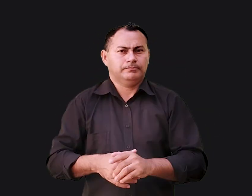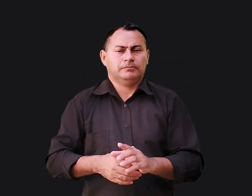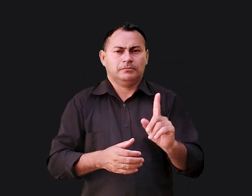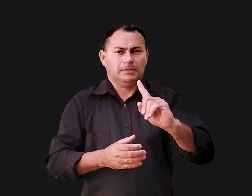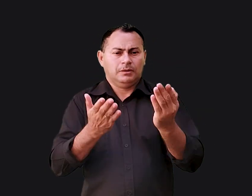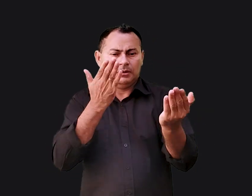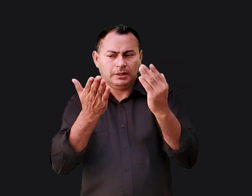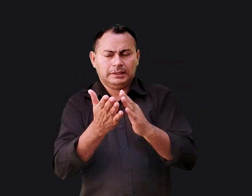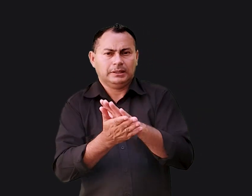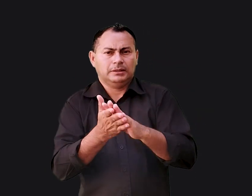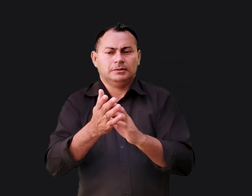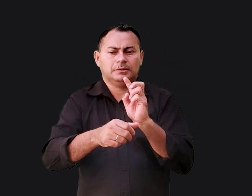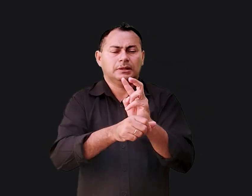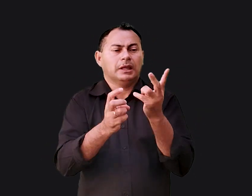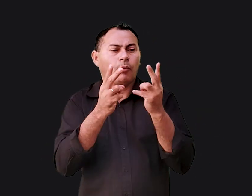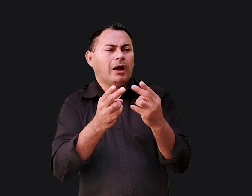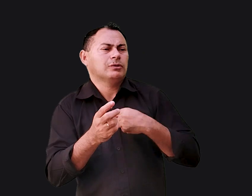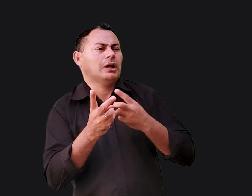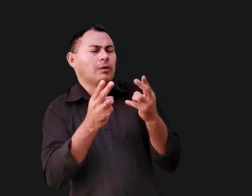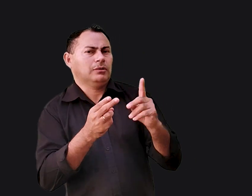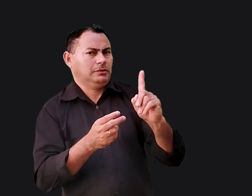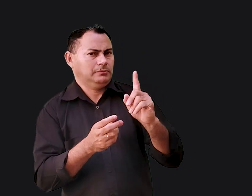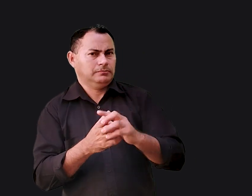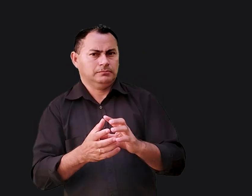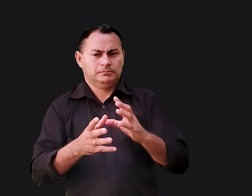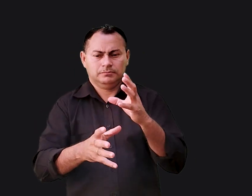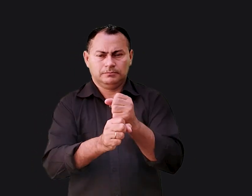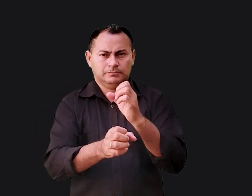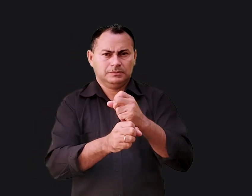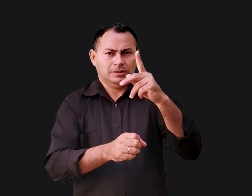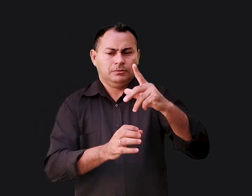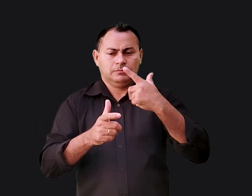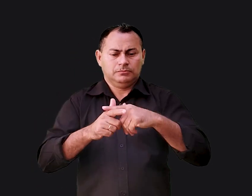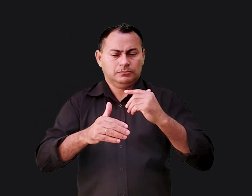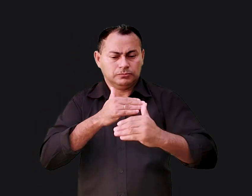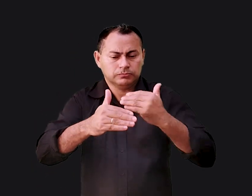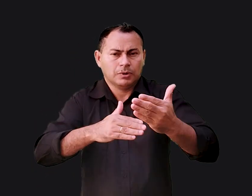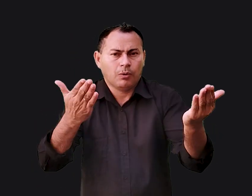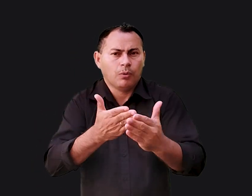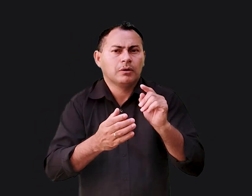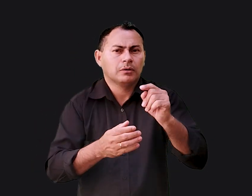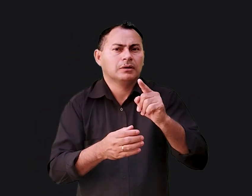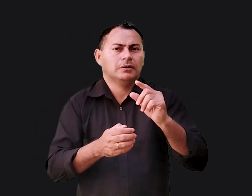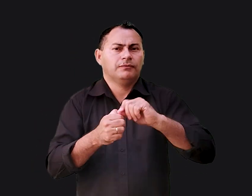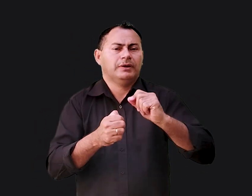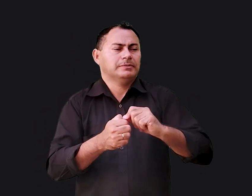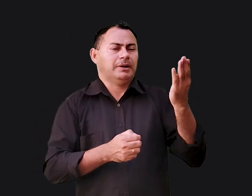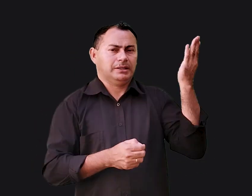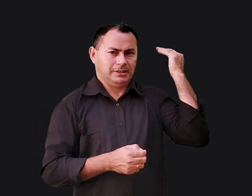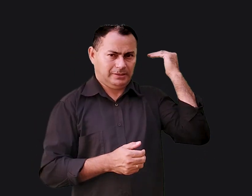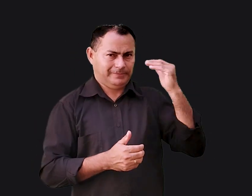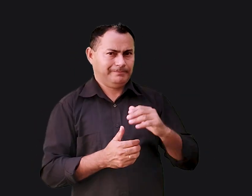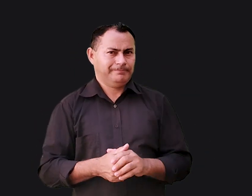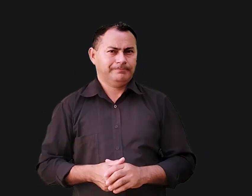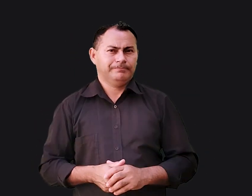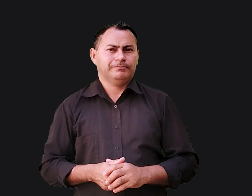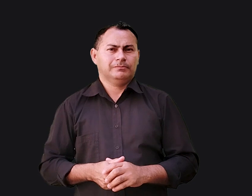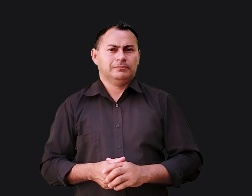Não se compare, nem se iguale a ninguém. Também não calcule o seu progresso hoje pelo que você fez antes. No